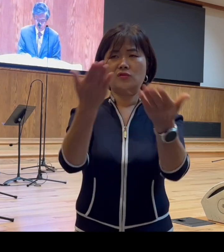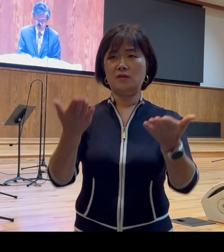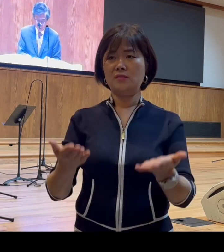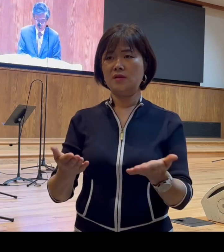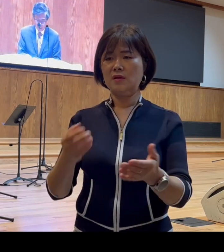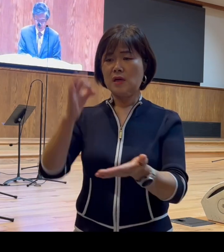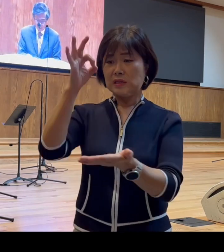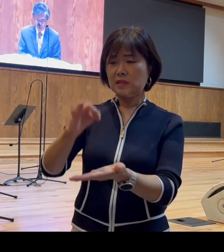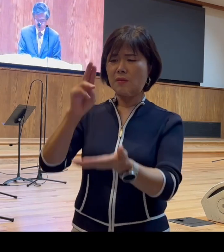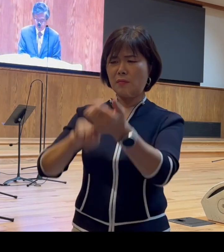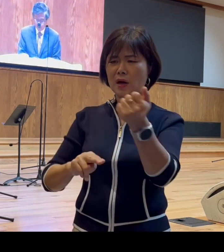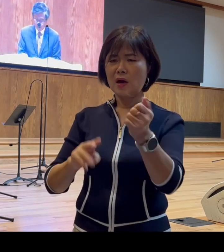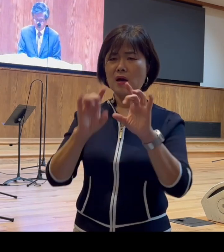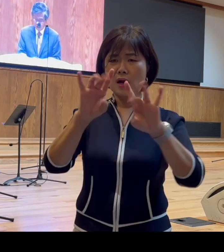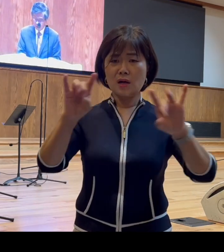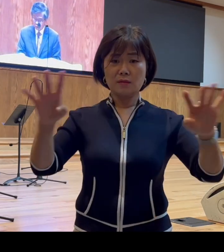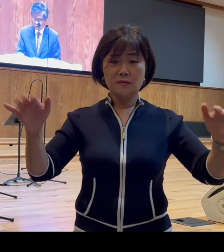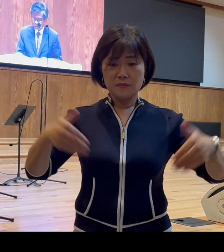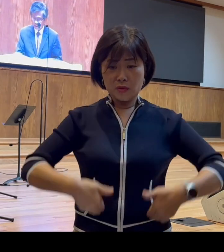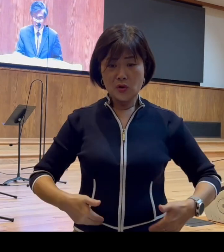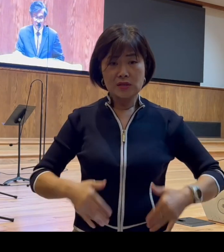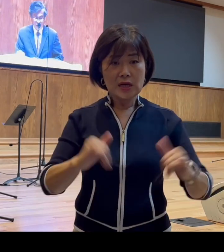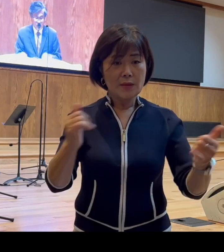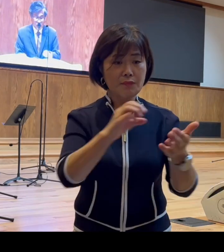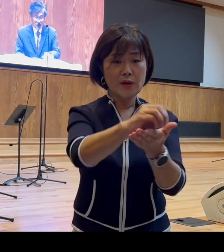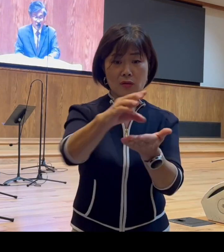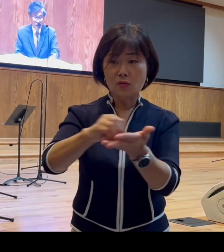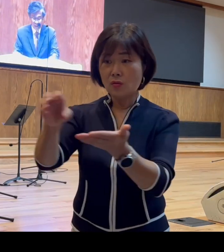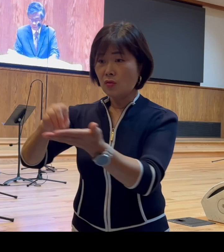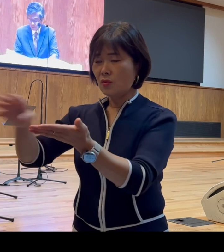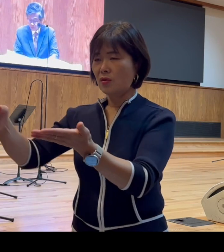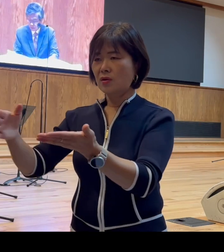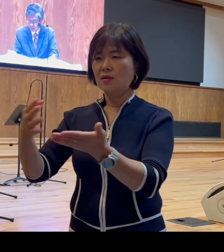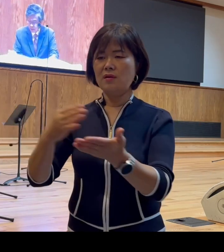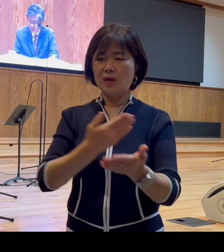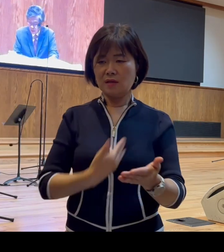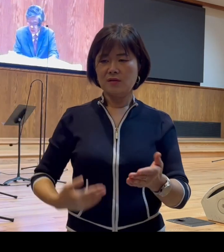재산과 소유를 팔아 각 사람의 필요를 따라 나눠주었습니다. 사도행전 4장